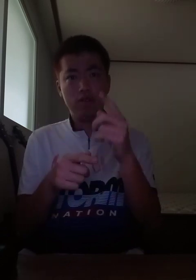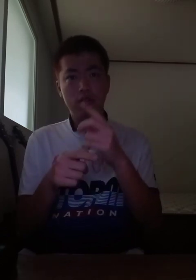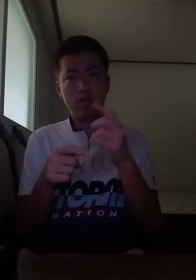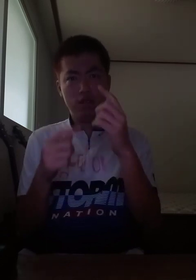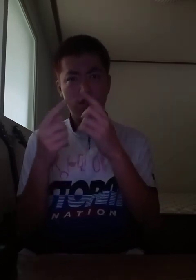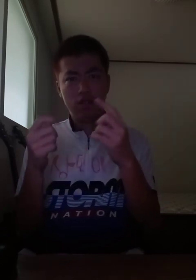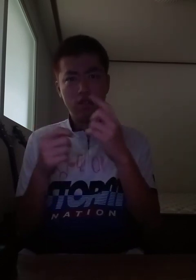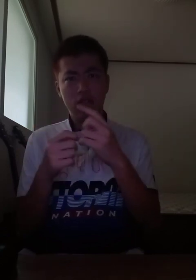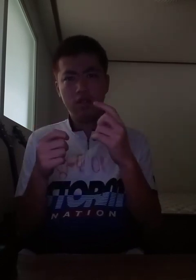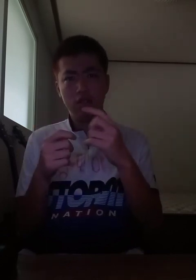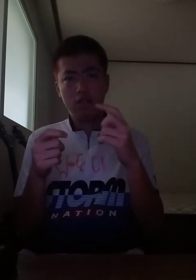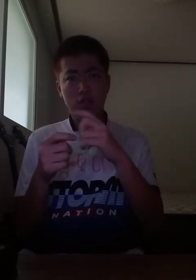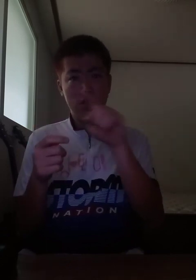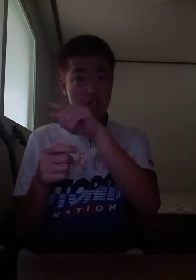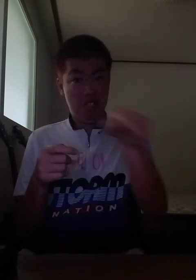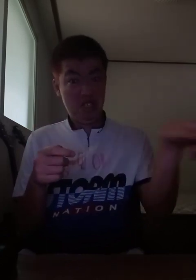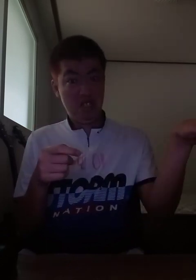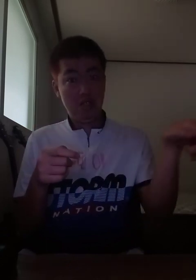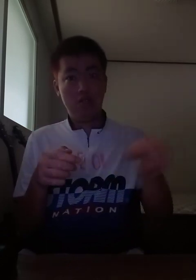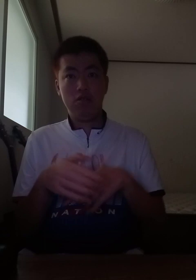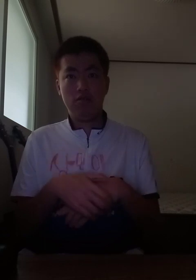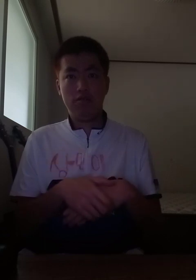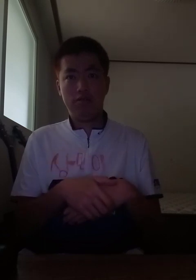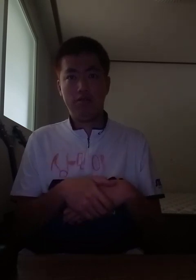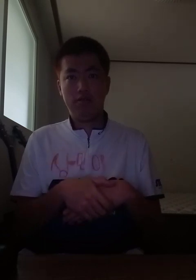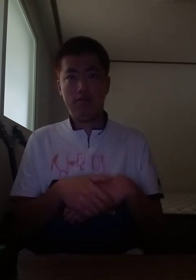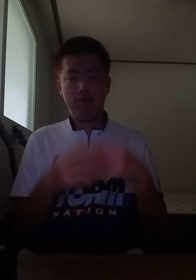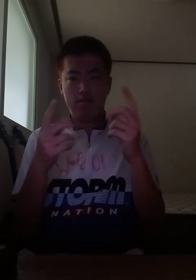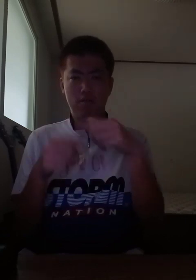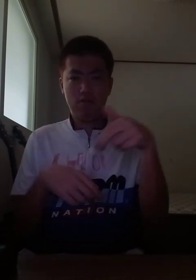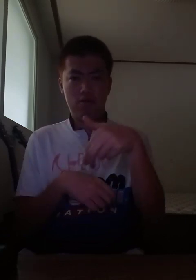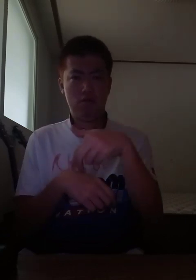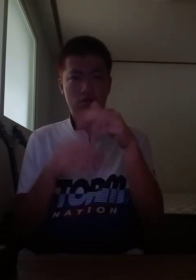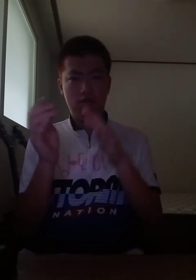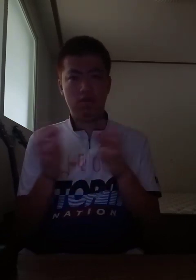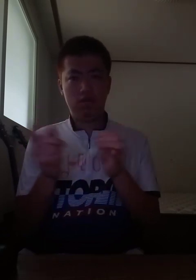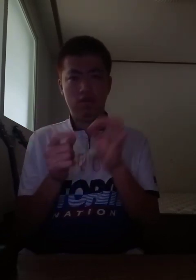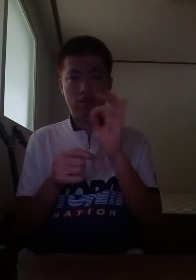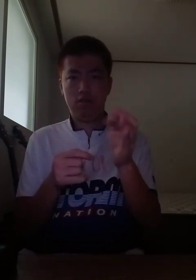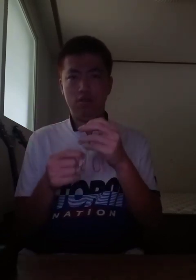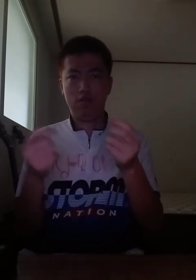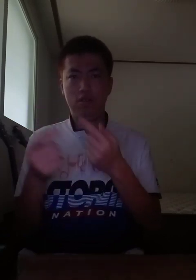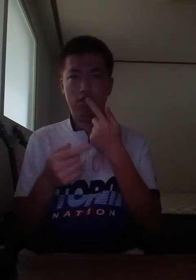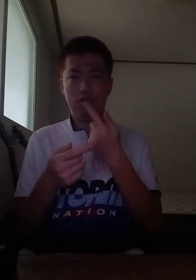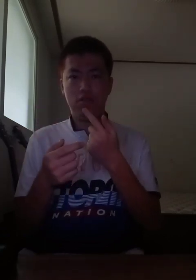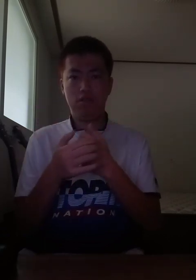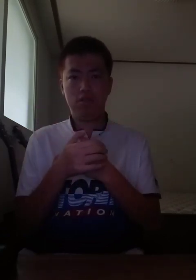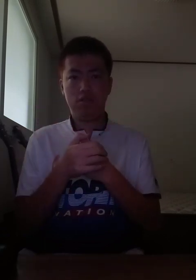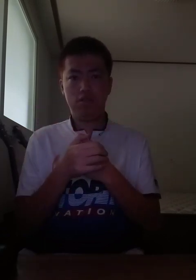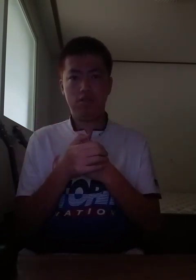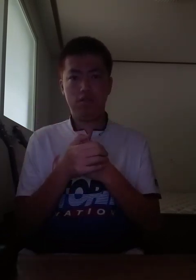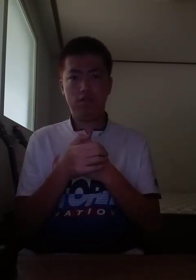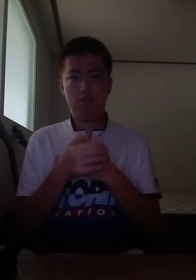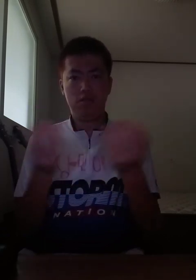전 갑자기 차선을 바꾸는 겁니다. 버스 전용 차로를 왜 이용하는지 운전자들에게 물어봤습니다. 몰랐다는